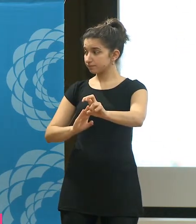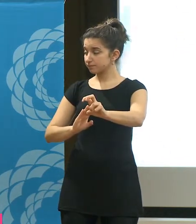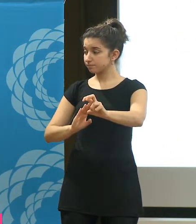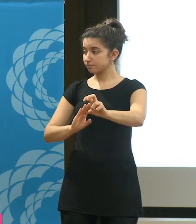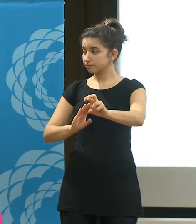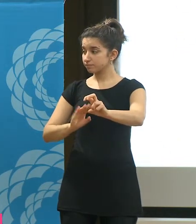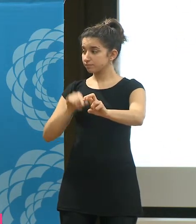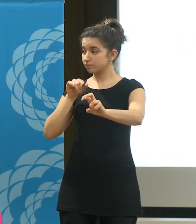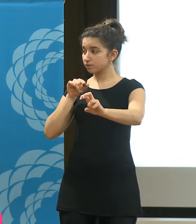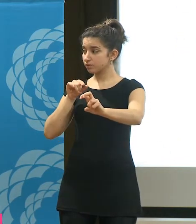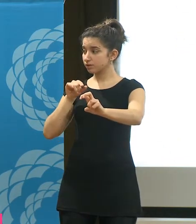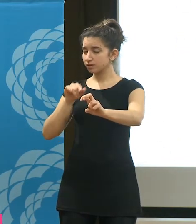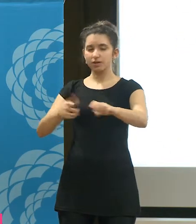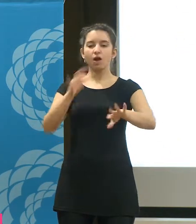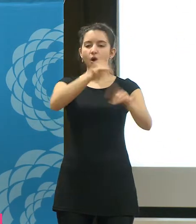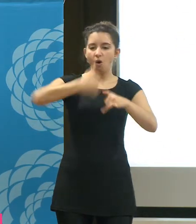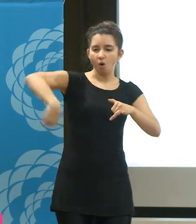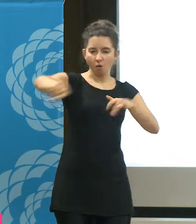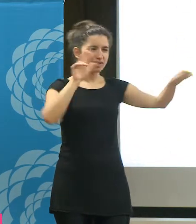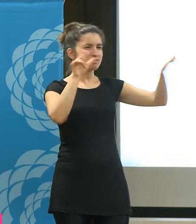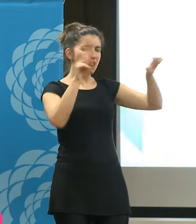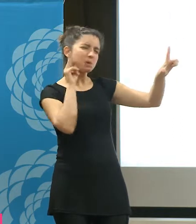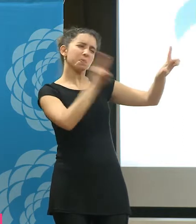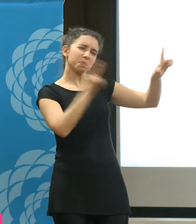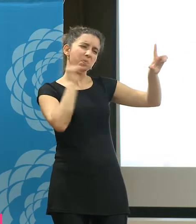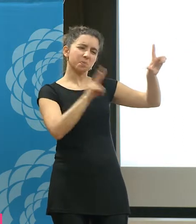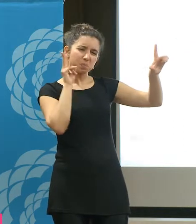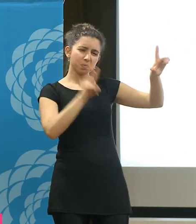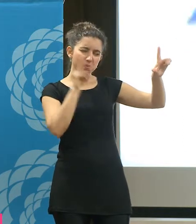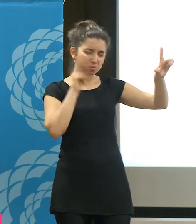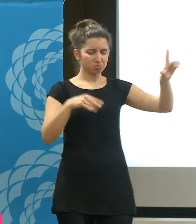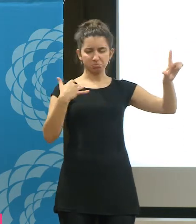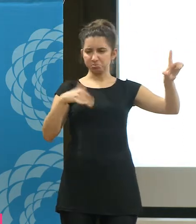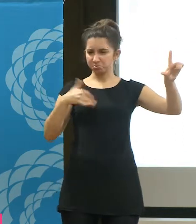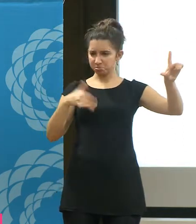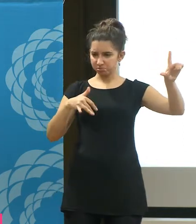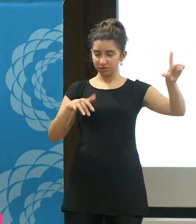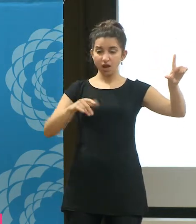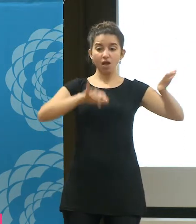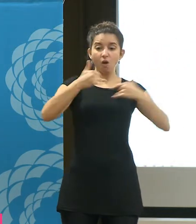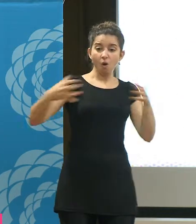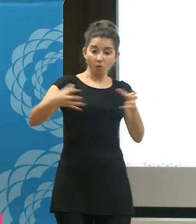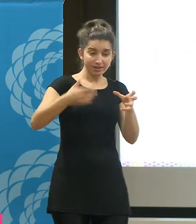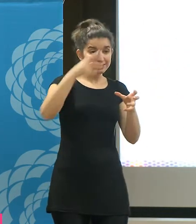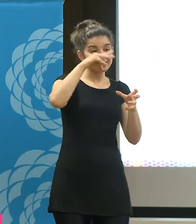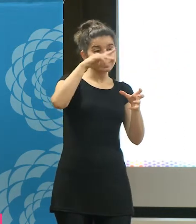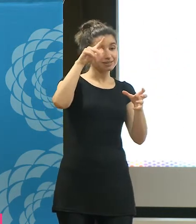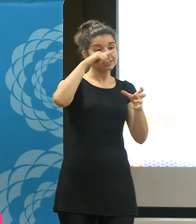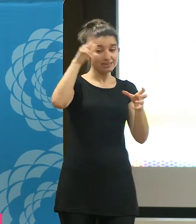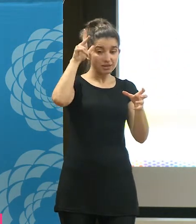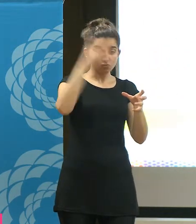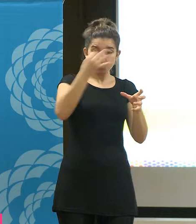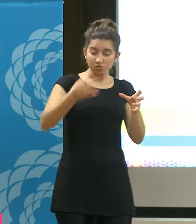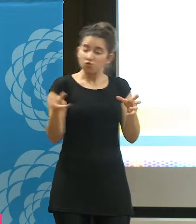un importante nivel de consumo de la tele entre los jóvenes consultados. El 78% de ellos miraba televisión